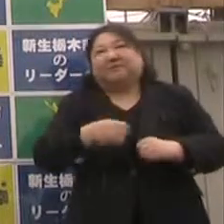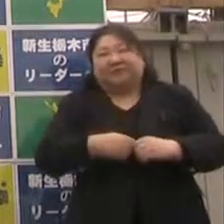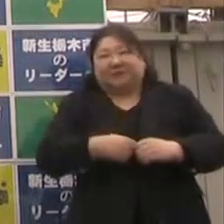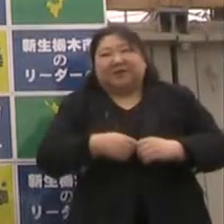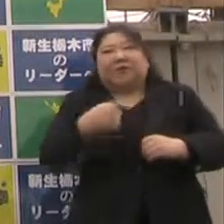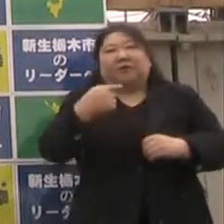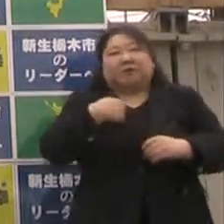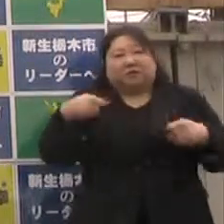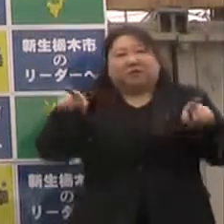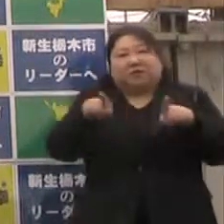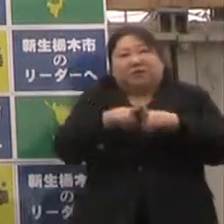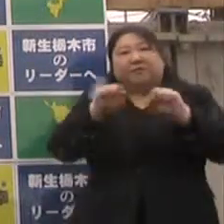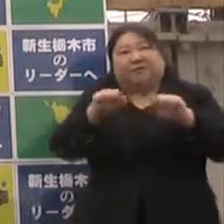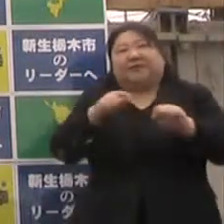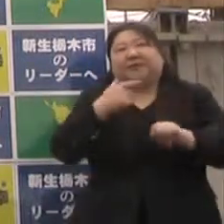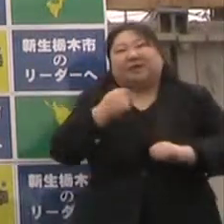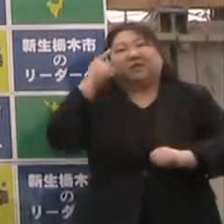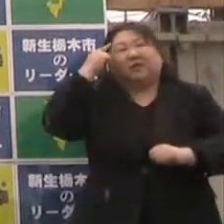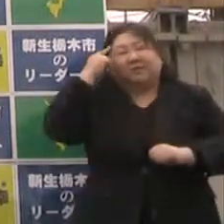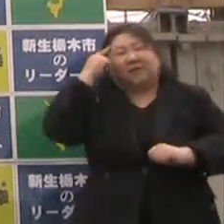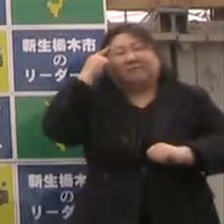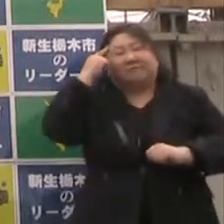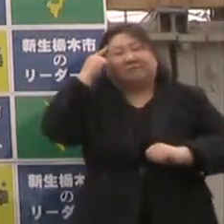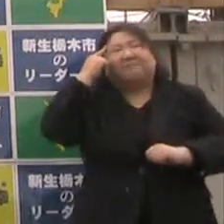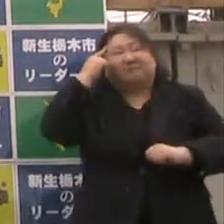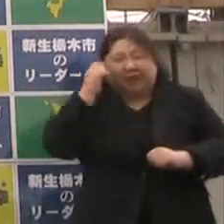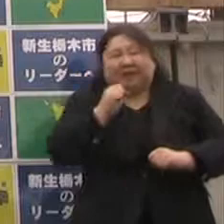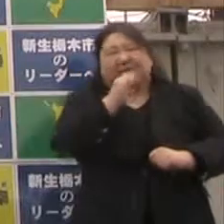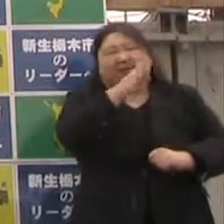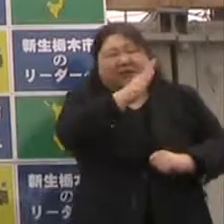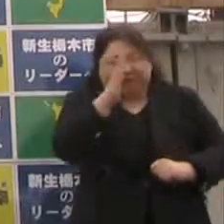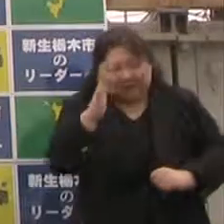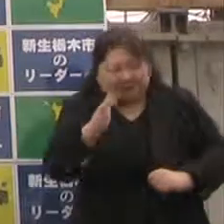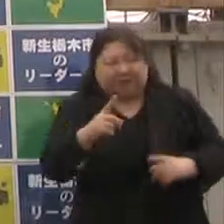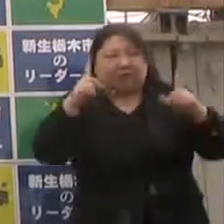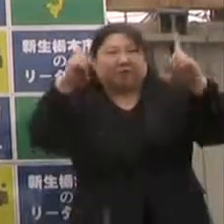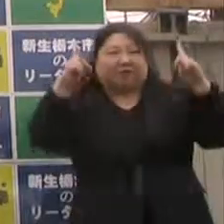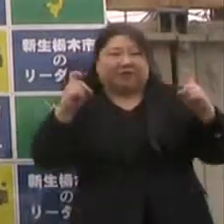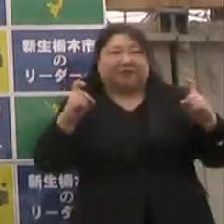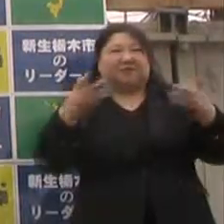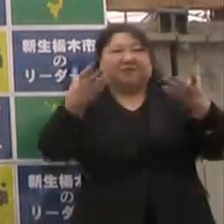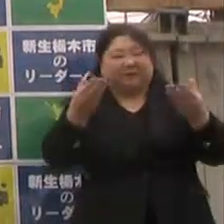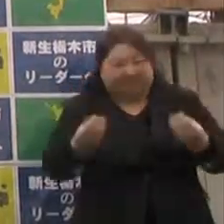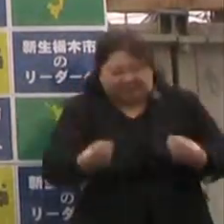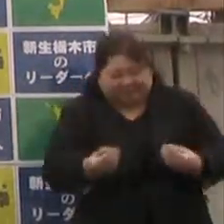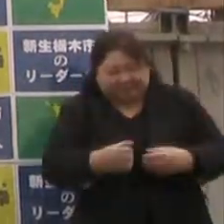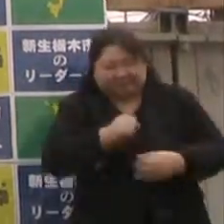をやっていきたいというふうに思ってますので、どうぞよろしくお願いしましてご挨拶に返させていただきます。お願いいたします。